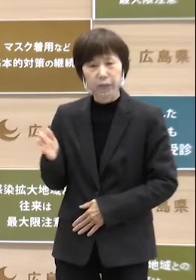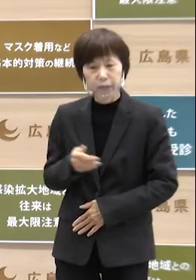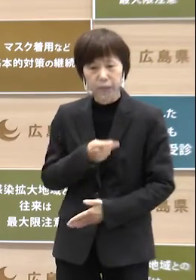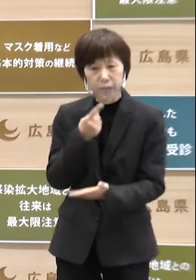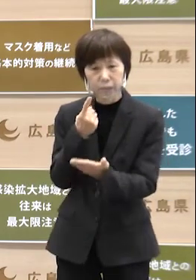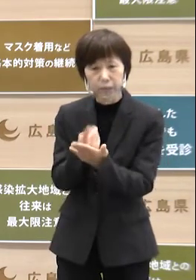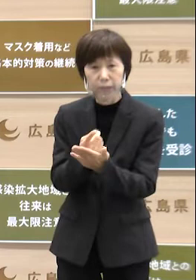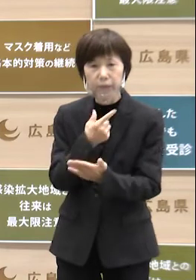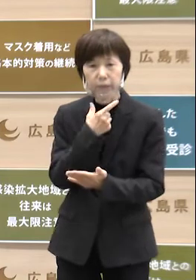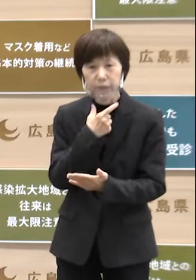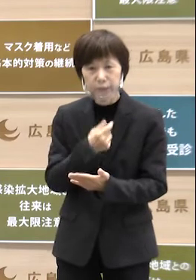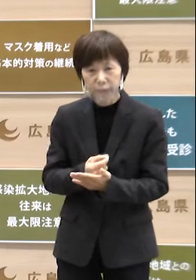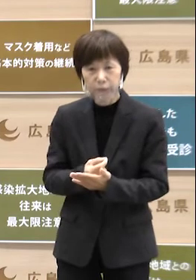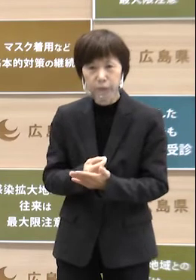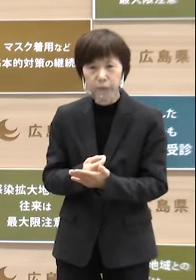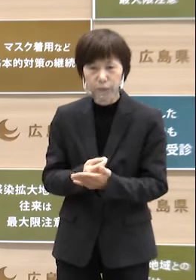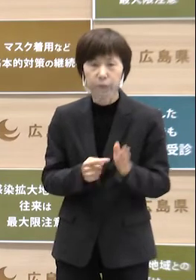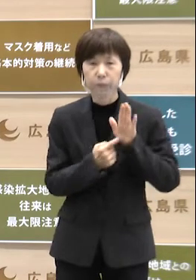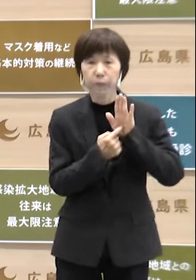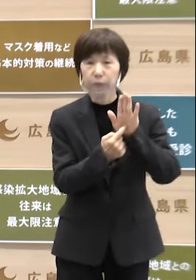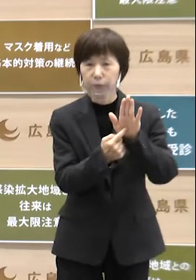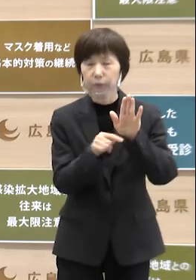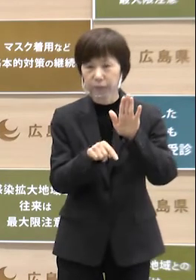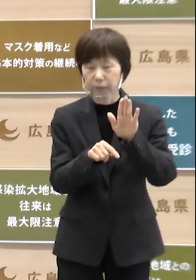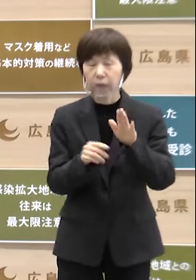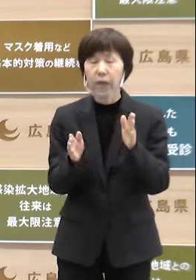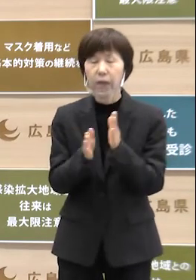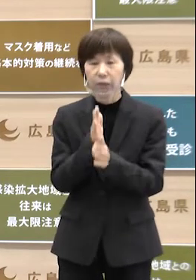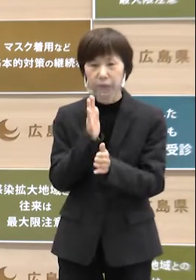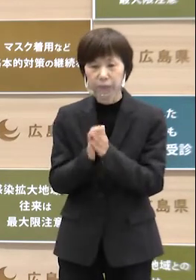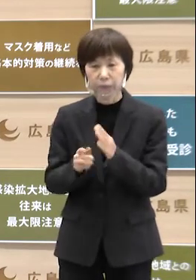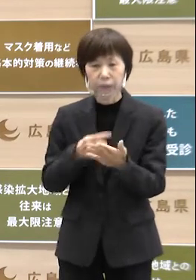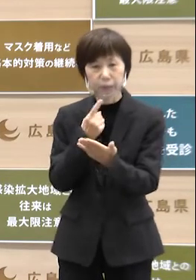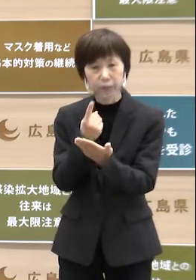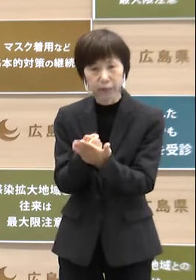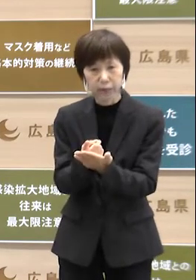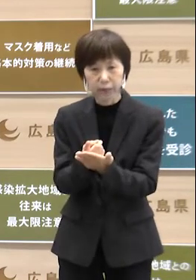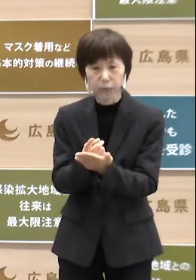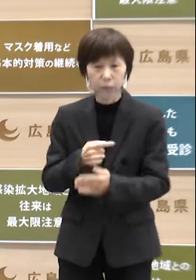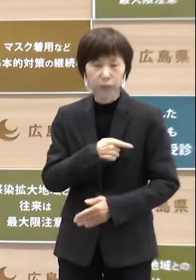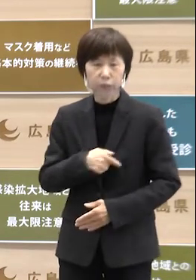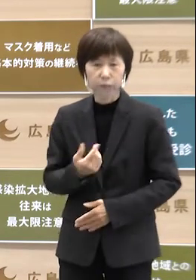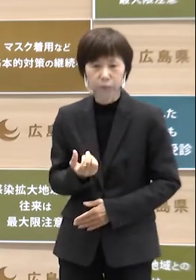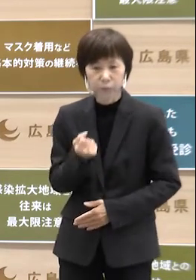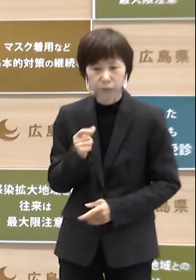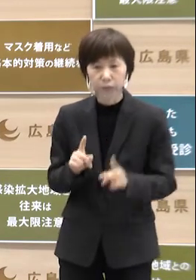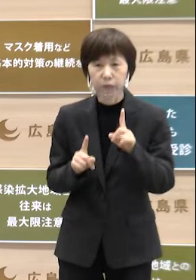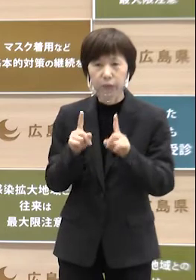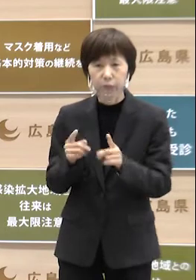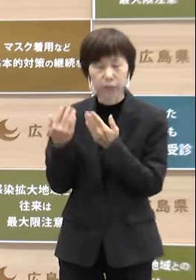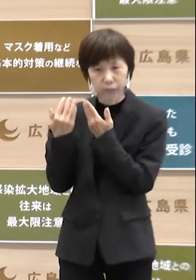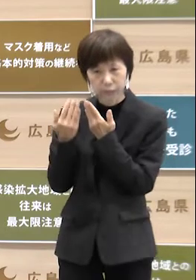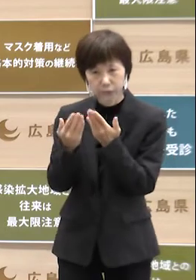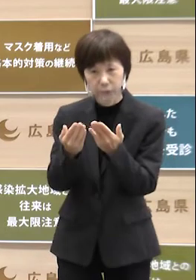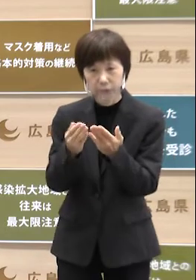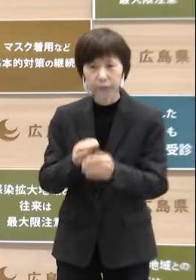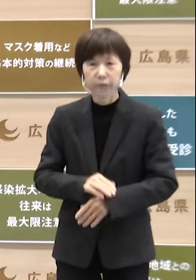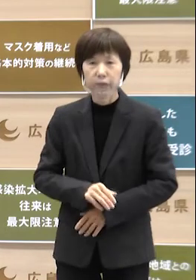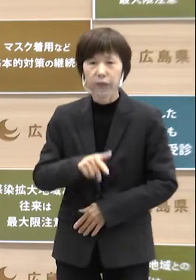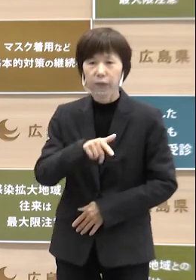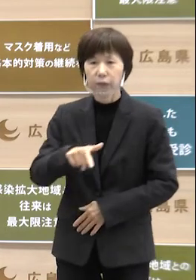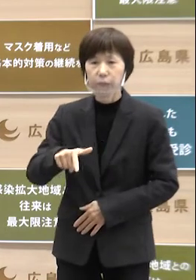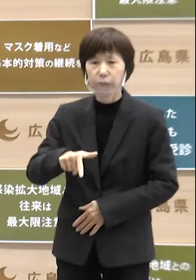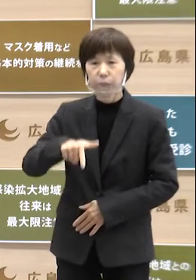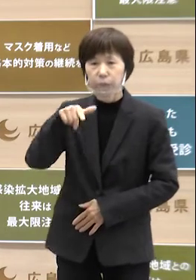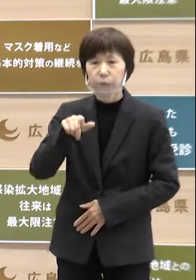事が、改めて参加の意思があるかどうか、その辺のことについて伺わせてください。またプーチン大統領